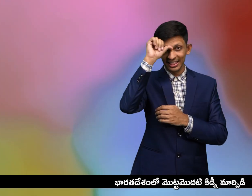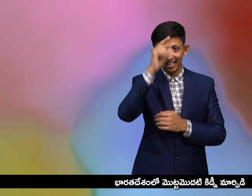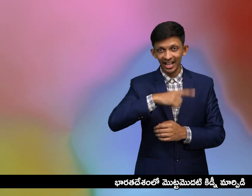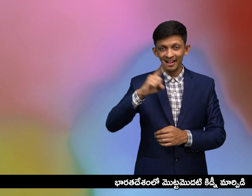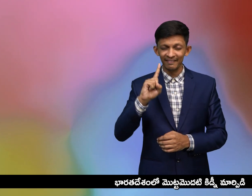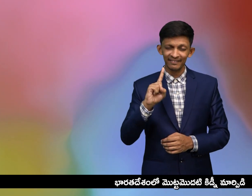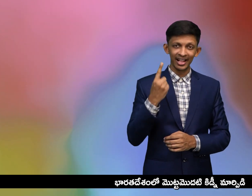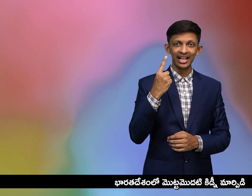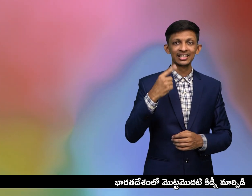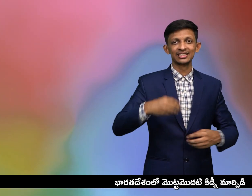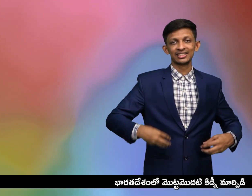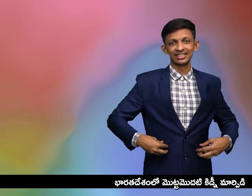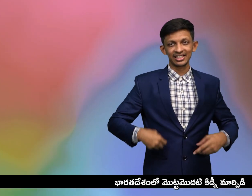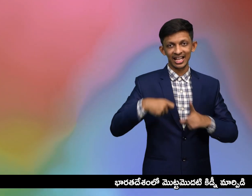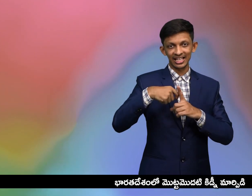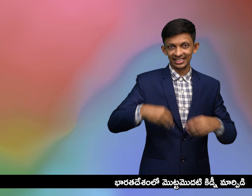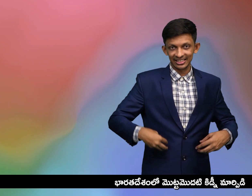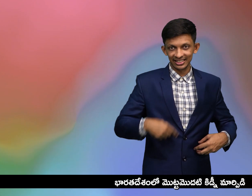భారతదేశంలో మొట్టమొదటి కిడ్నీ మార్పిడి